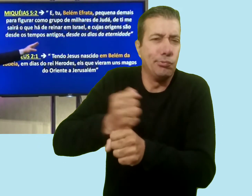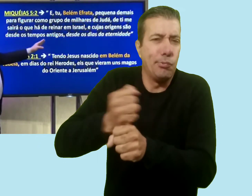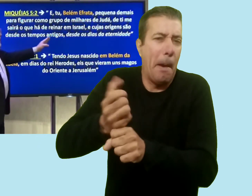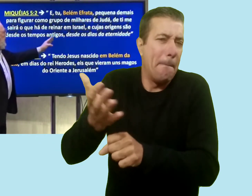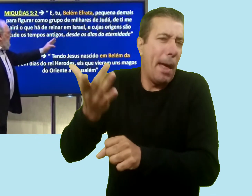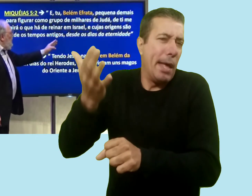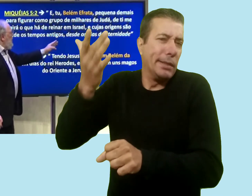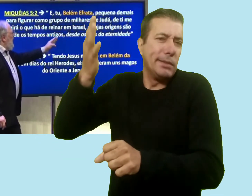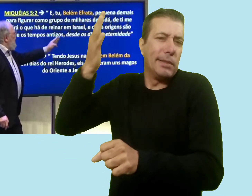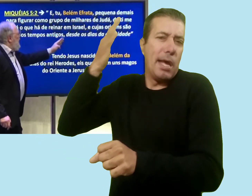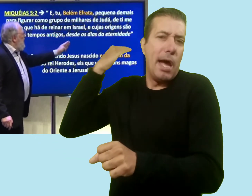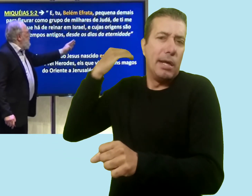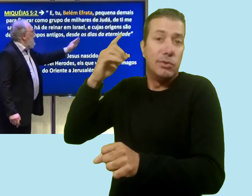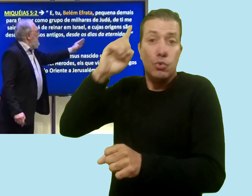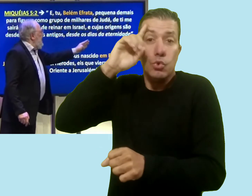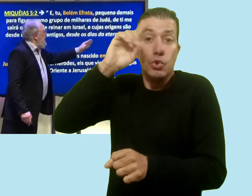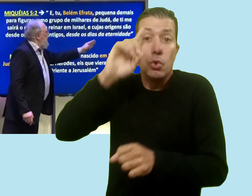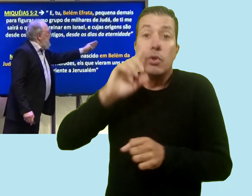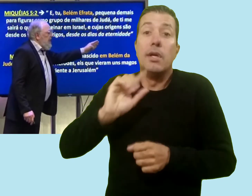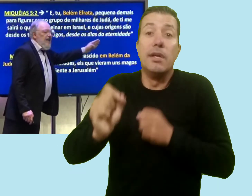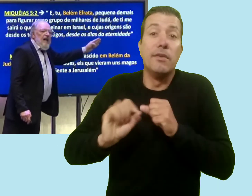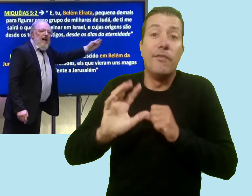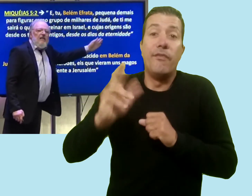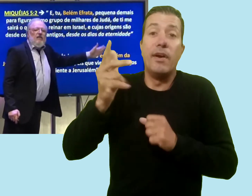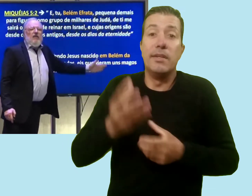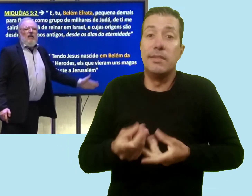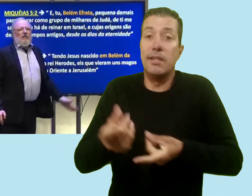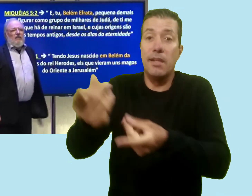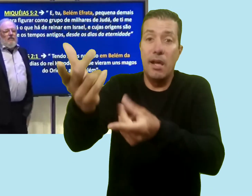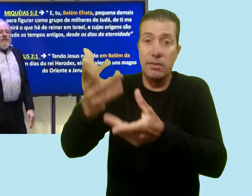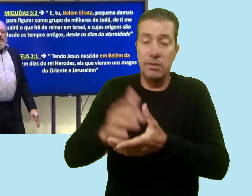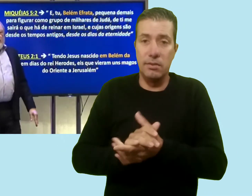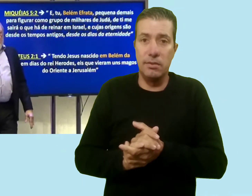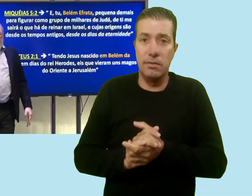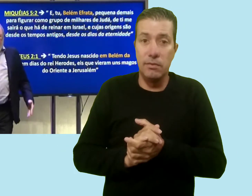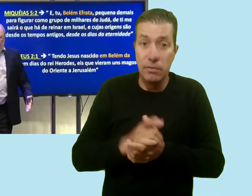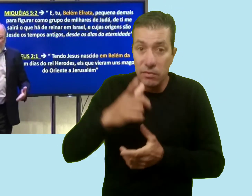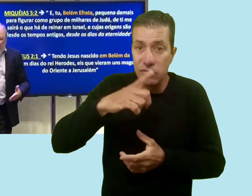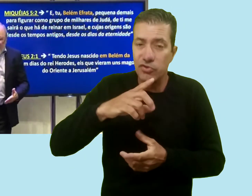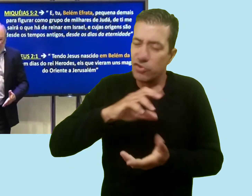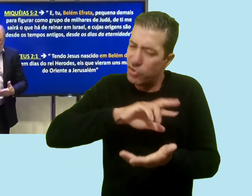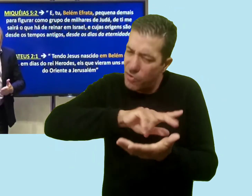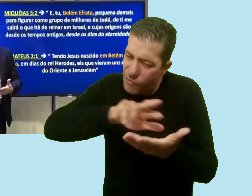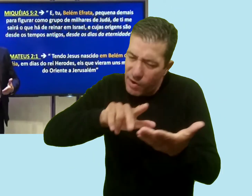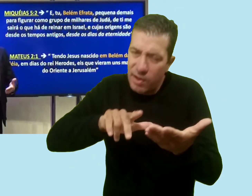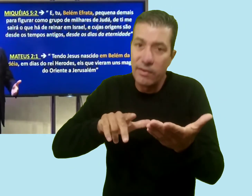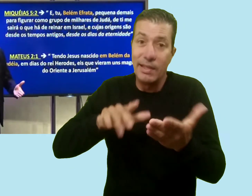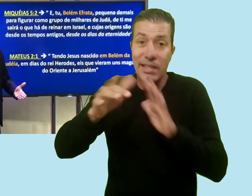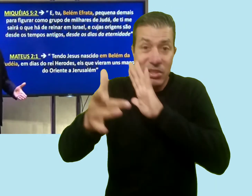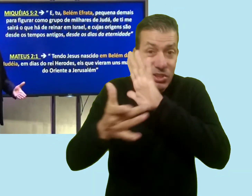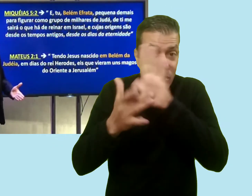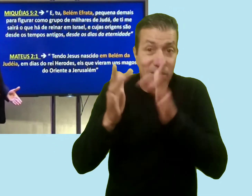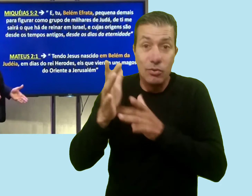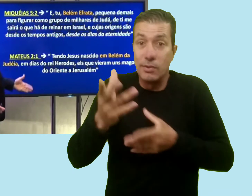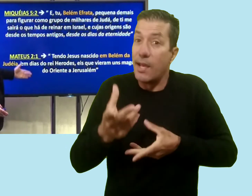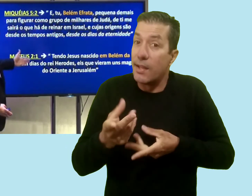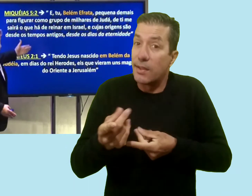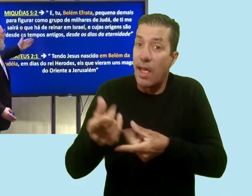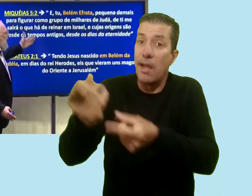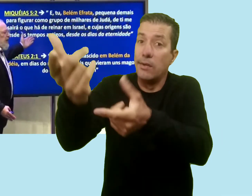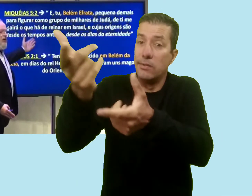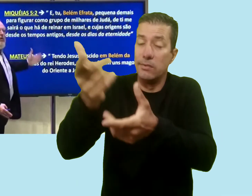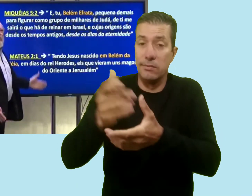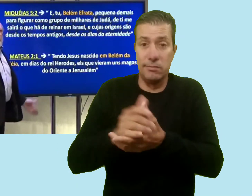os tempos antigos, desde os dias da eternidade, gente. A Bíblia fala reiteradas vezes que Jesus